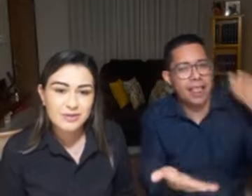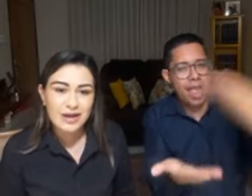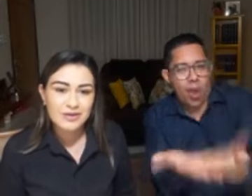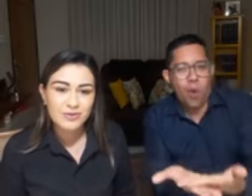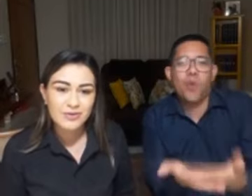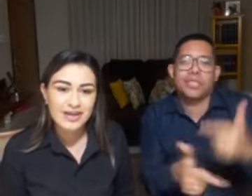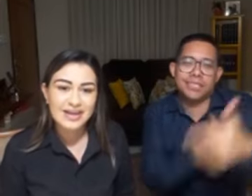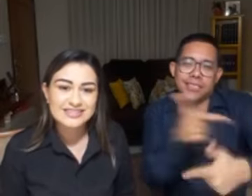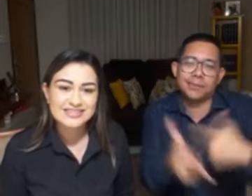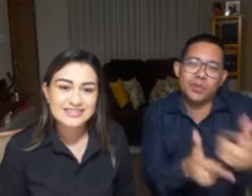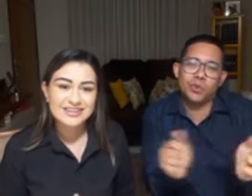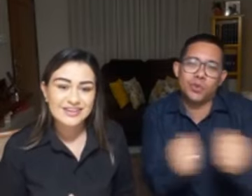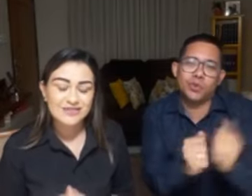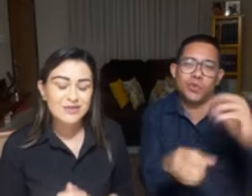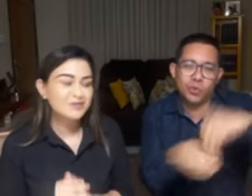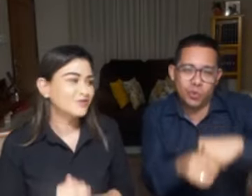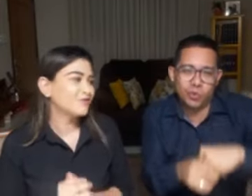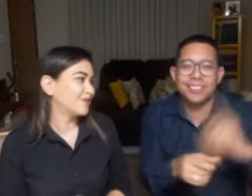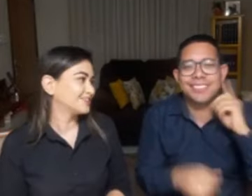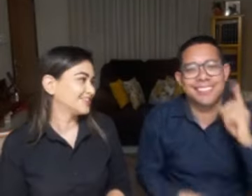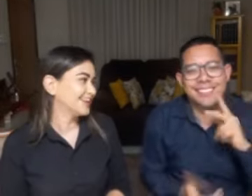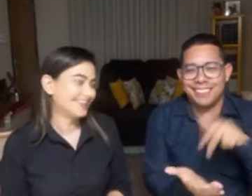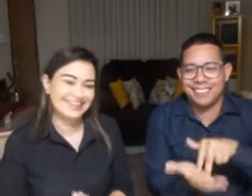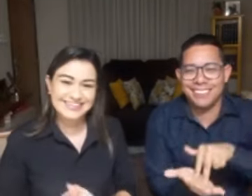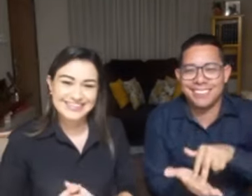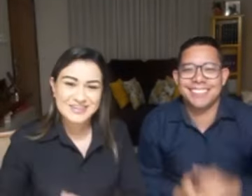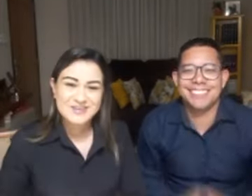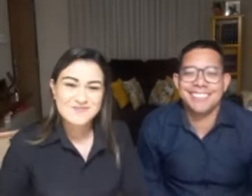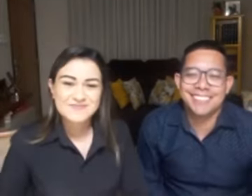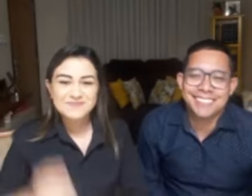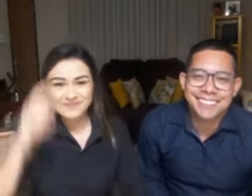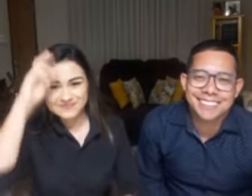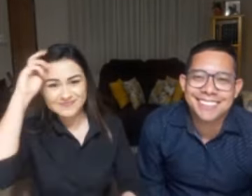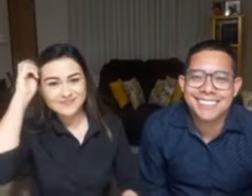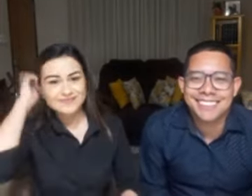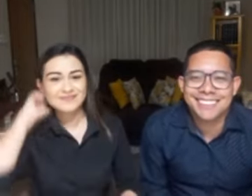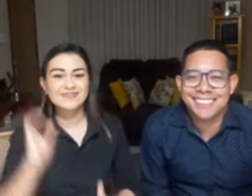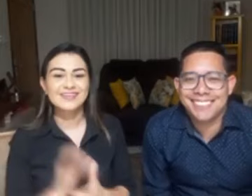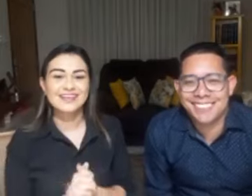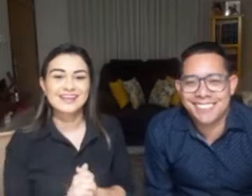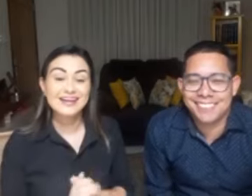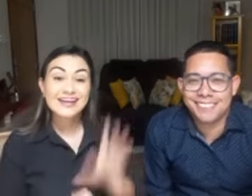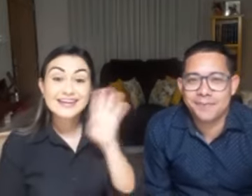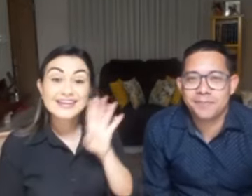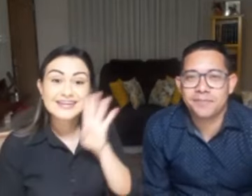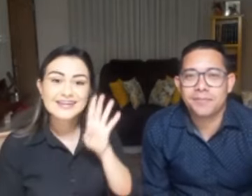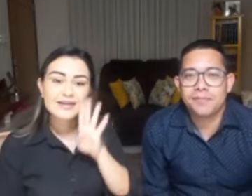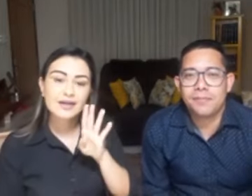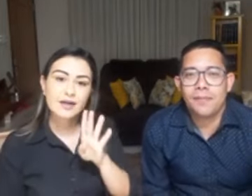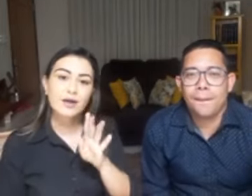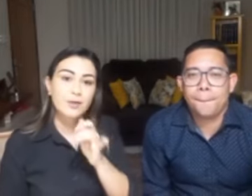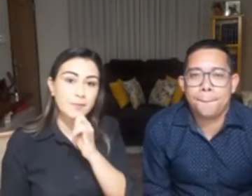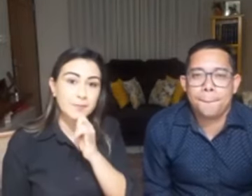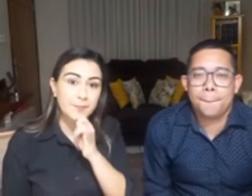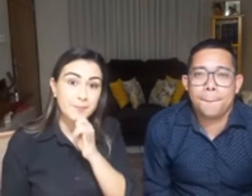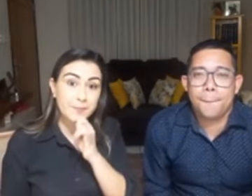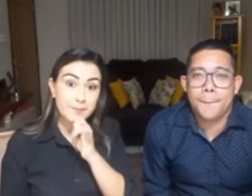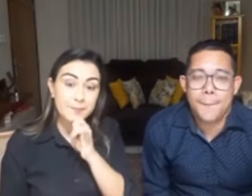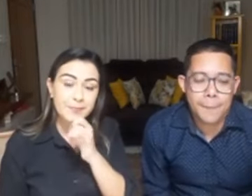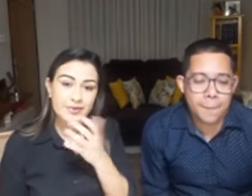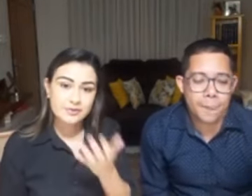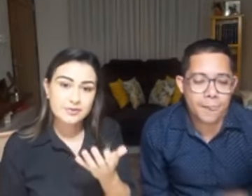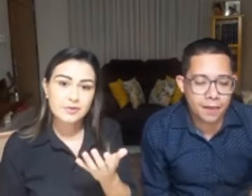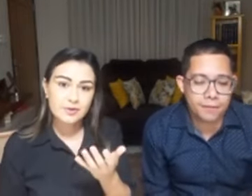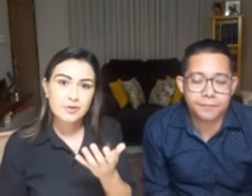hoje trabalhando com eles, firmes e fortes. Ah, que legal. E assim, ó, ainda parte